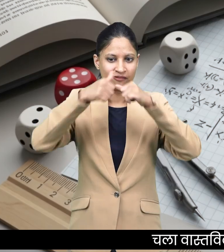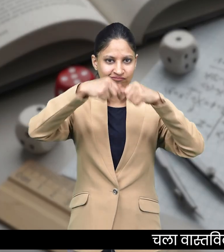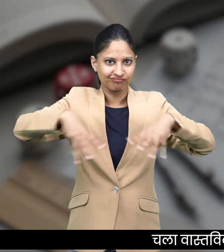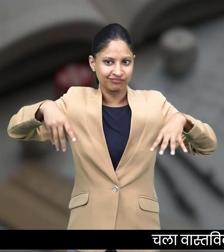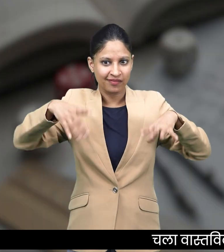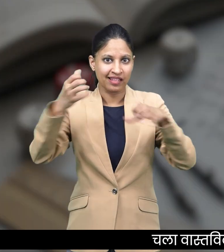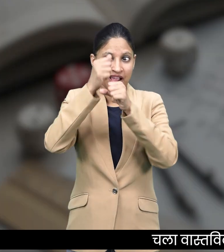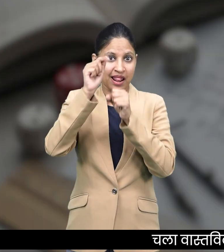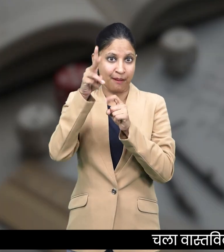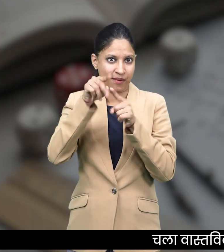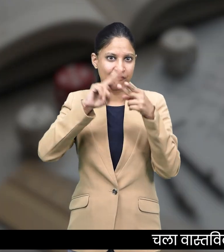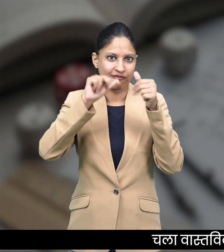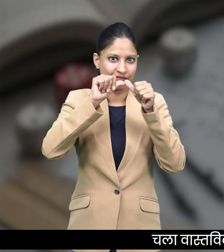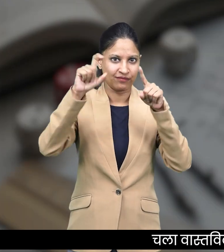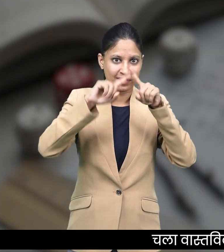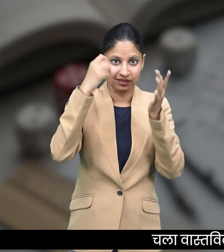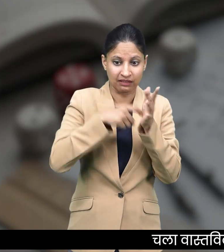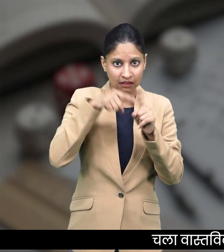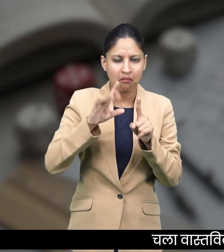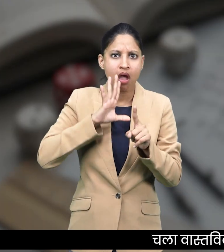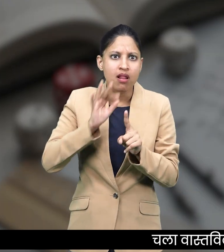चला वास्तविक जीवनातील घटकांकडे पाहूया.